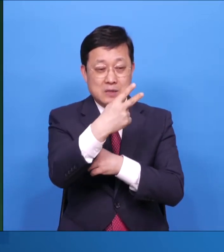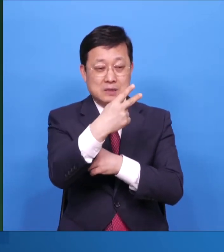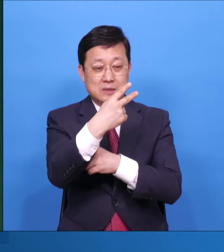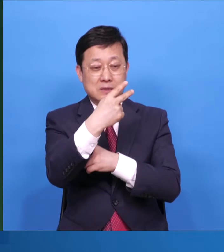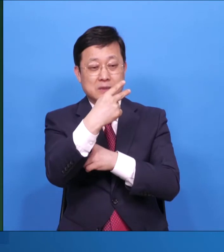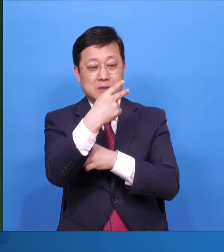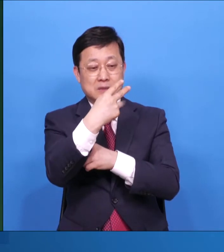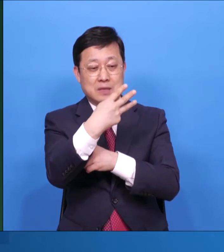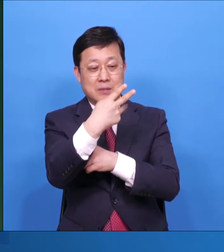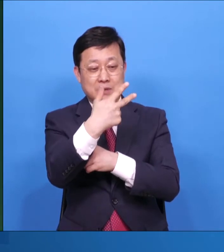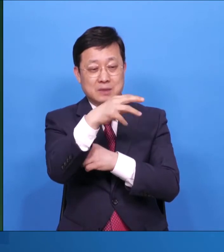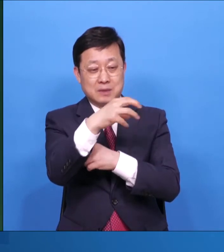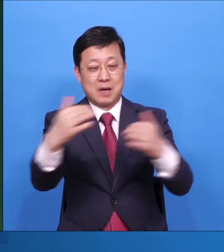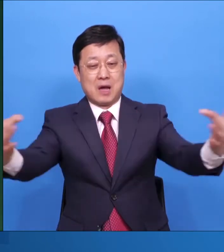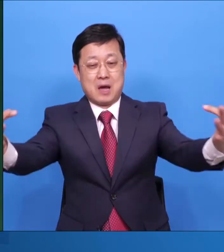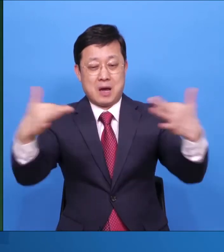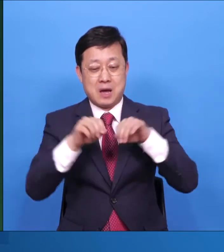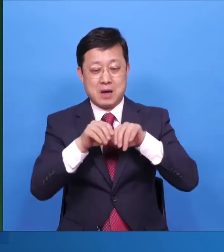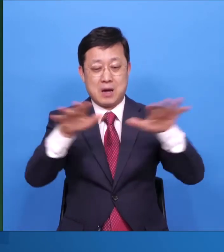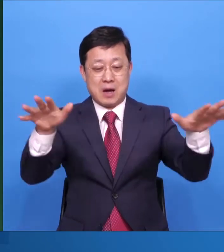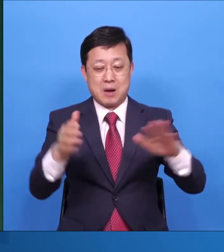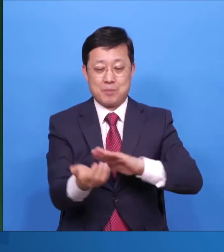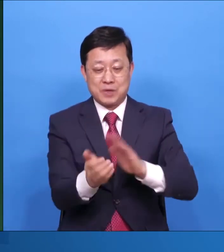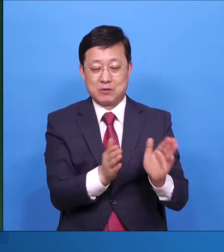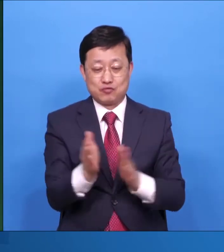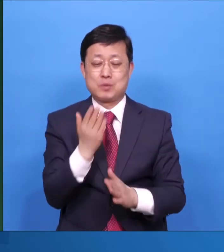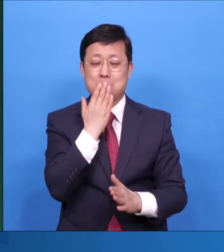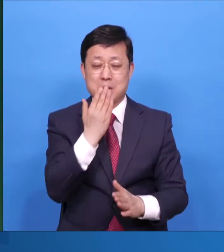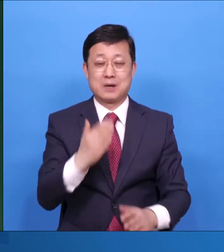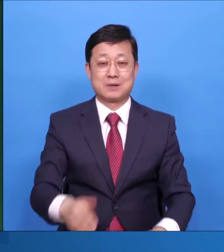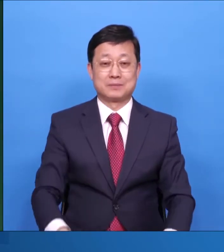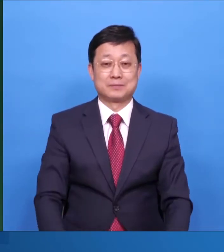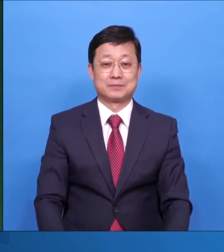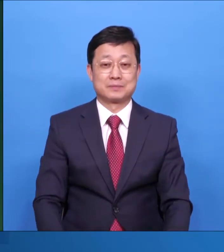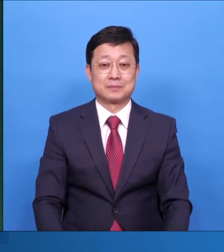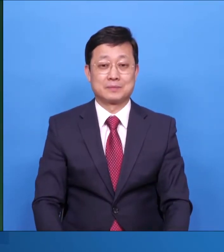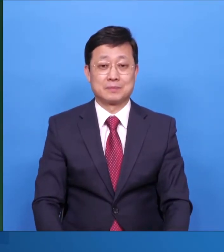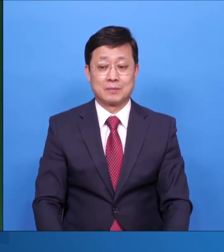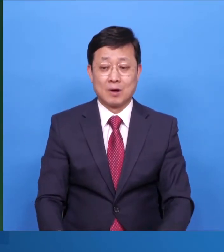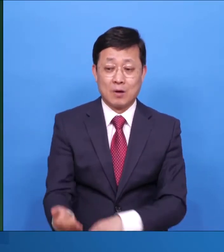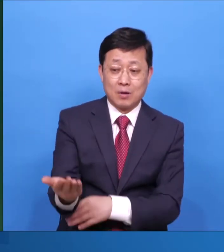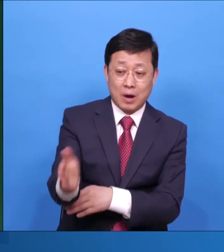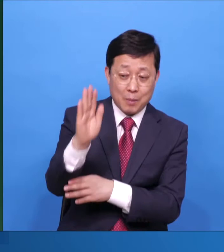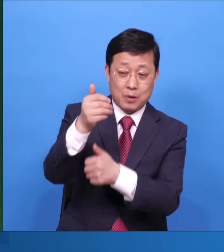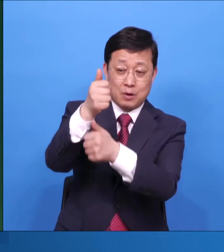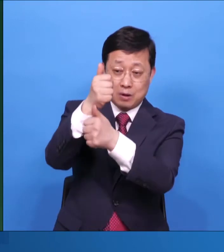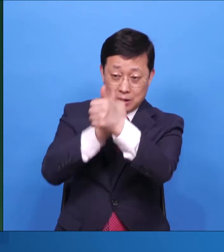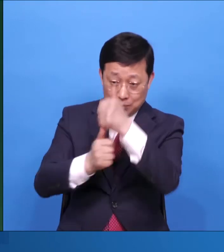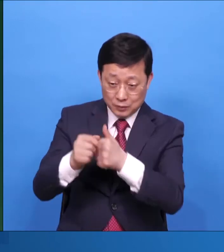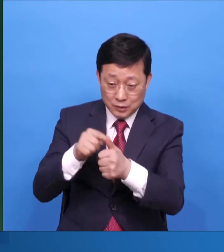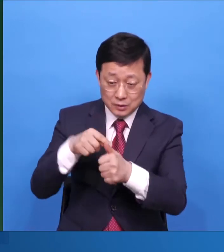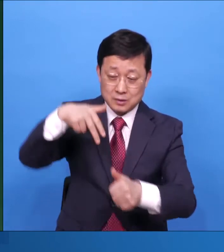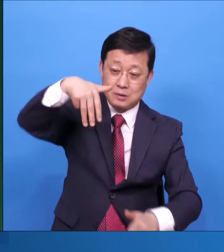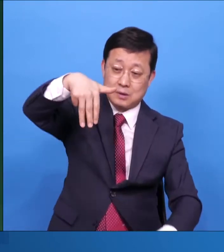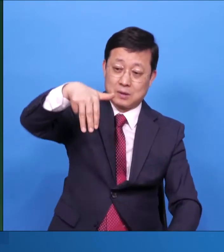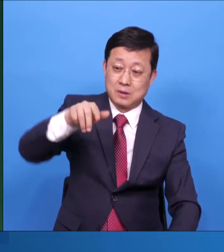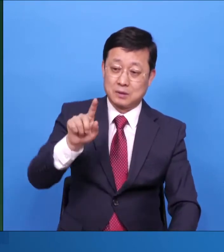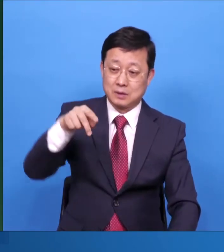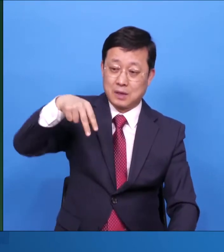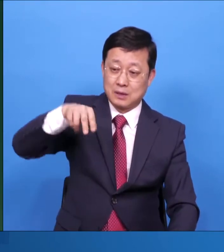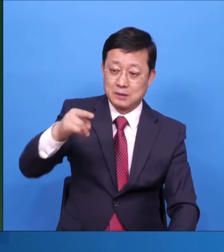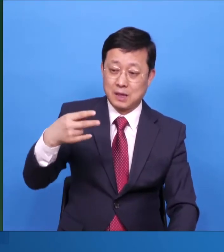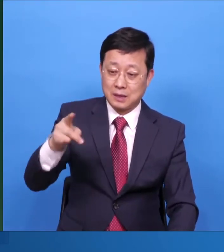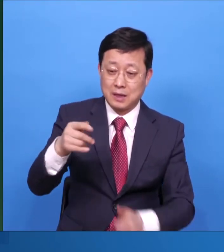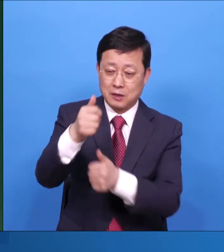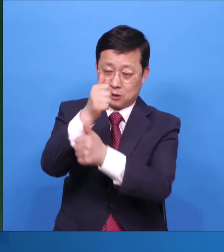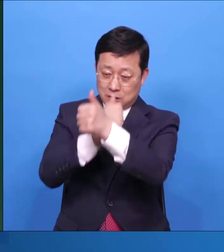¿qué es lo que hay que preparar? 지금 현재 내가 밥 먹고 살겠다. 이것도 중요하지만 그거보다 여러분들이 차 세대를 준비하는 거예요. Por supuesto que tienen que alimentarse y vivir bien, pero lo